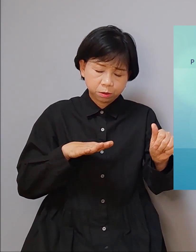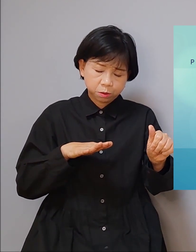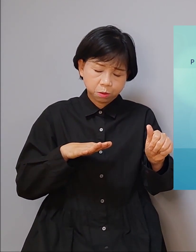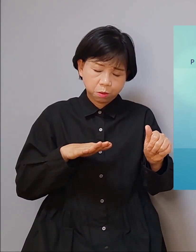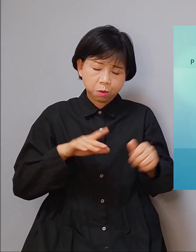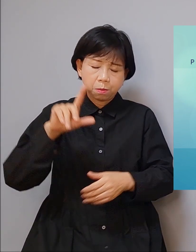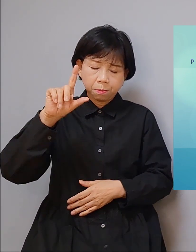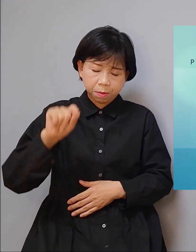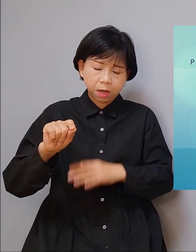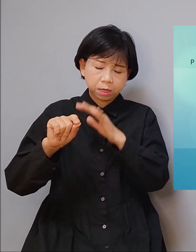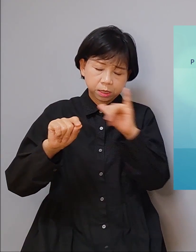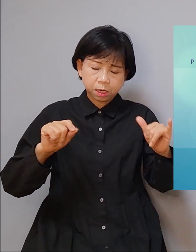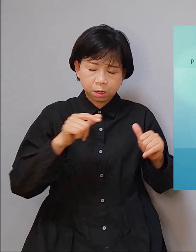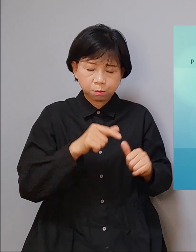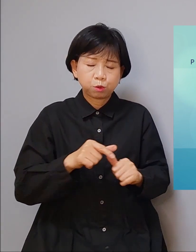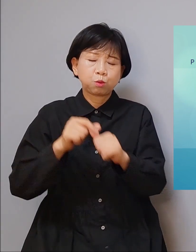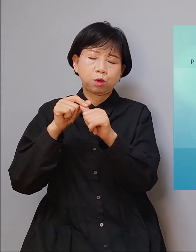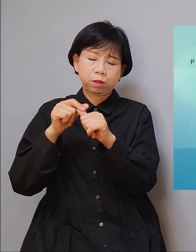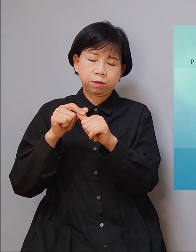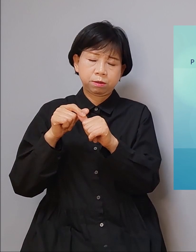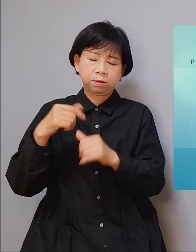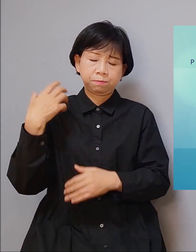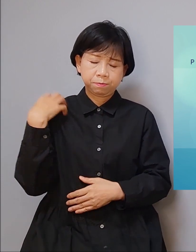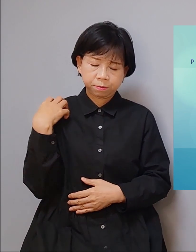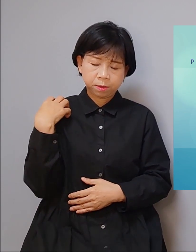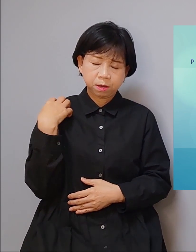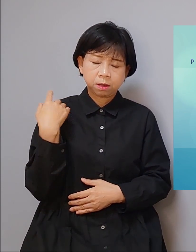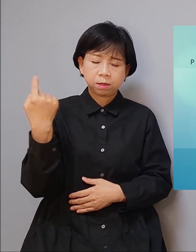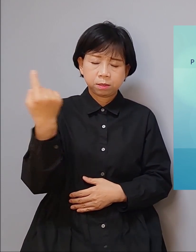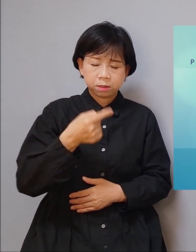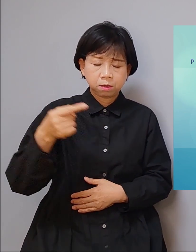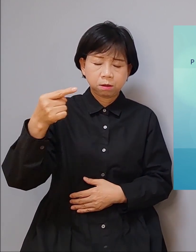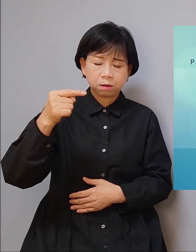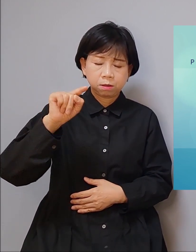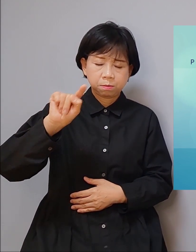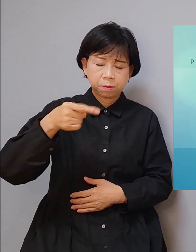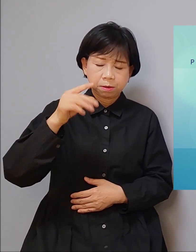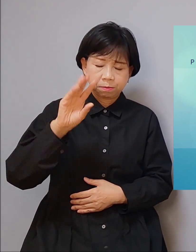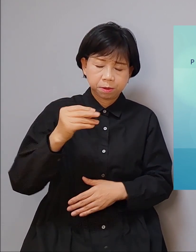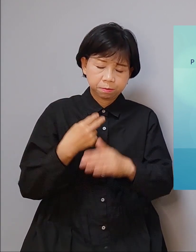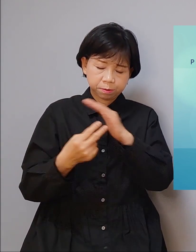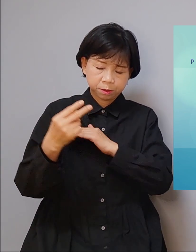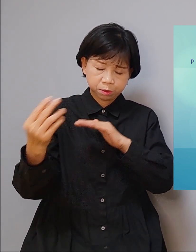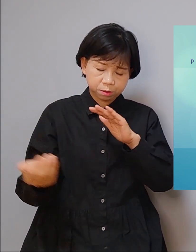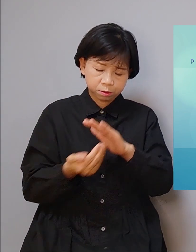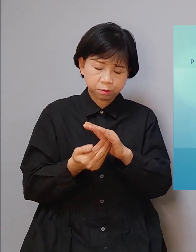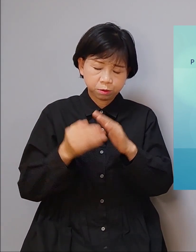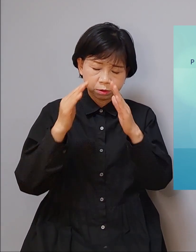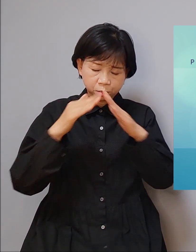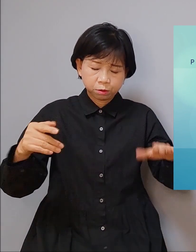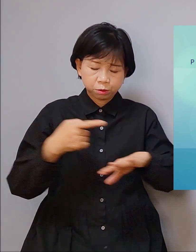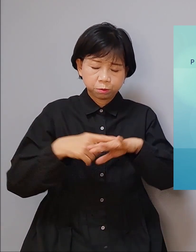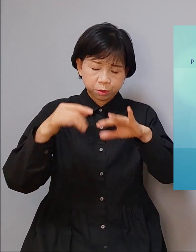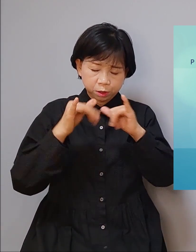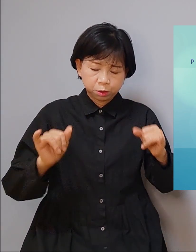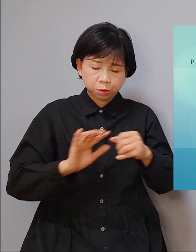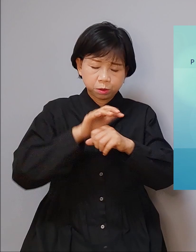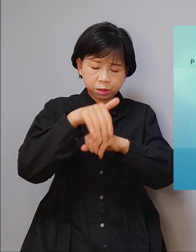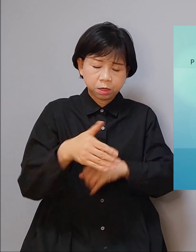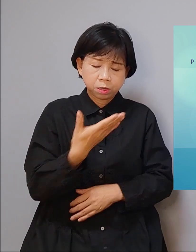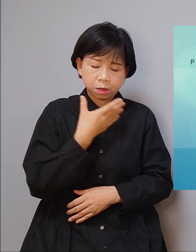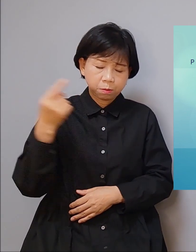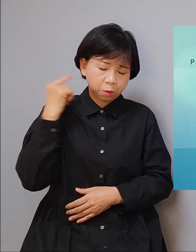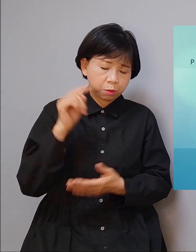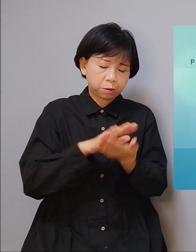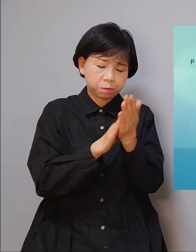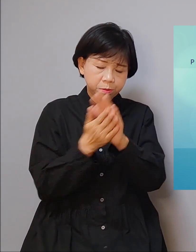파송하며 10,000명의 영혼을 구원하는 1100만 비전을 이루어지게 하시어 전주와 민족과